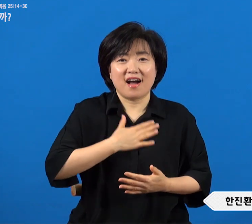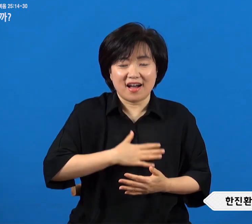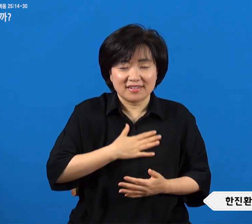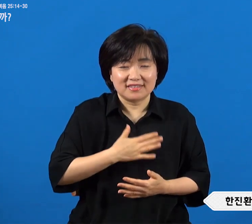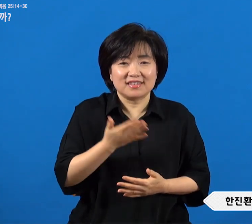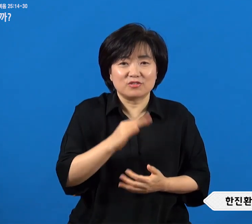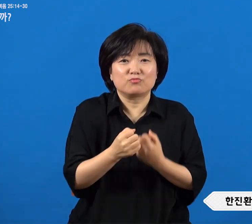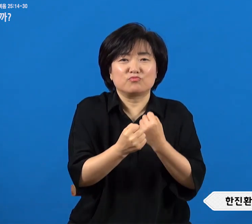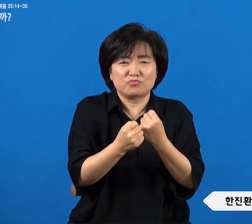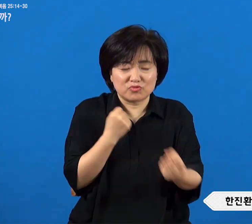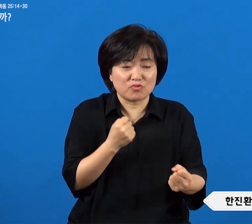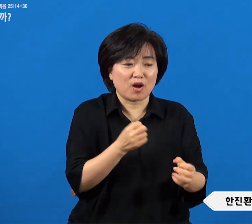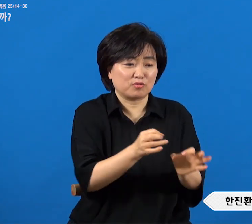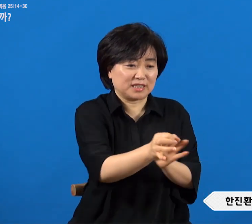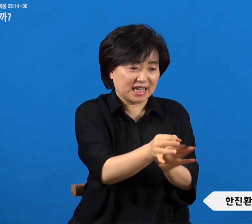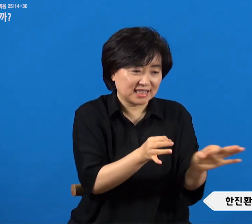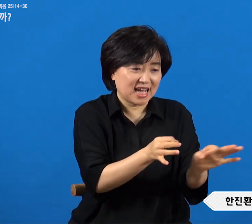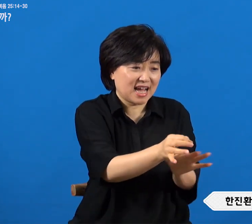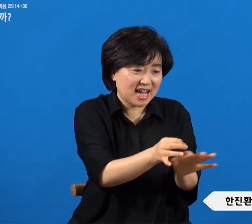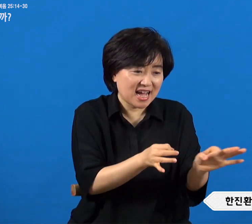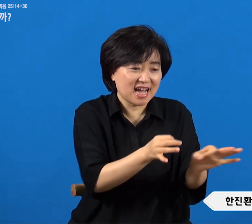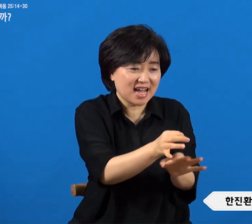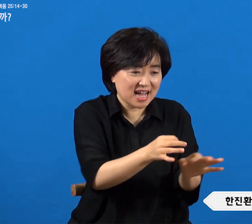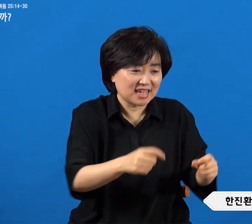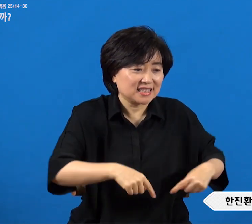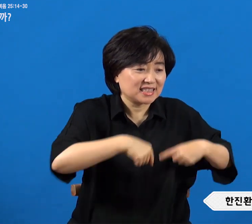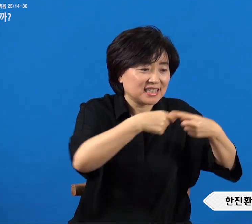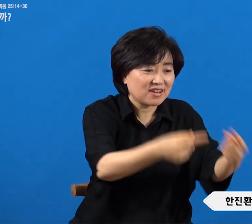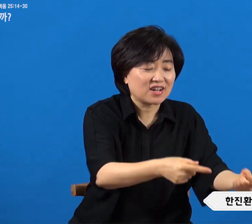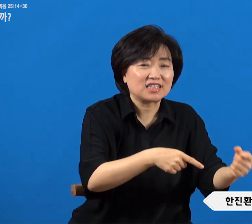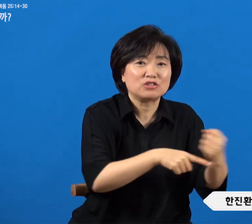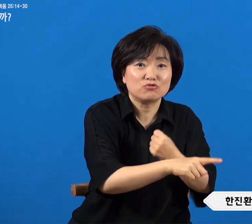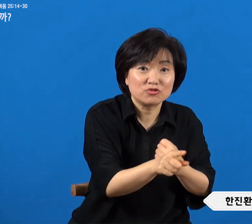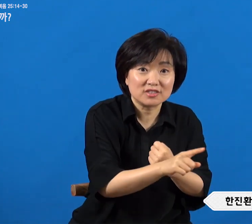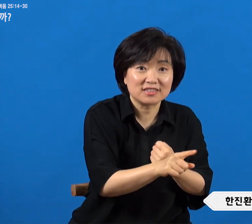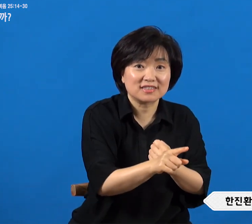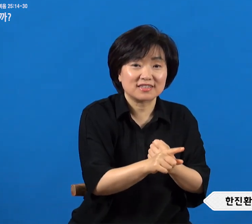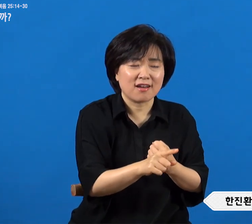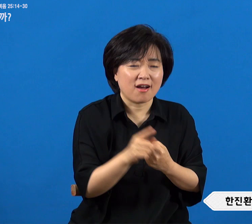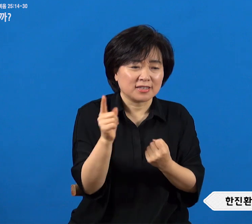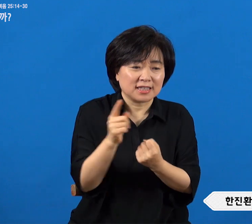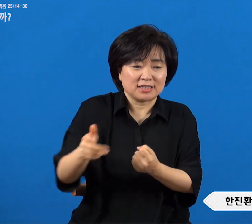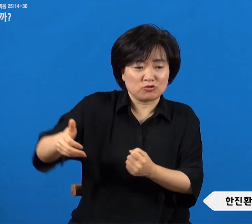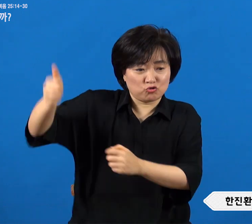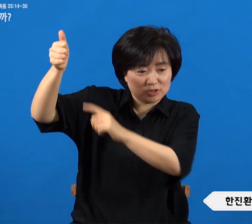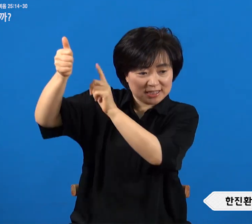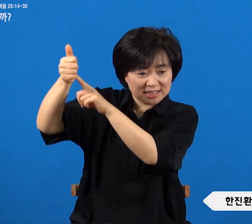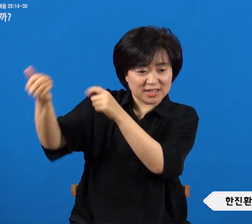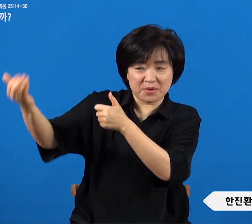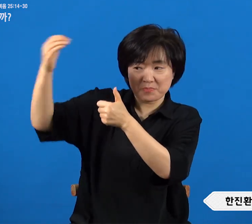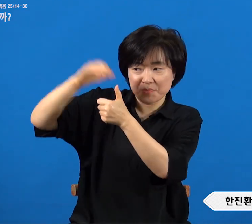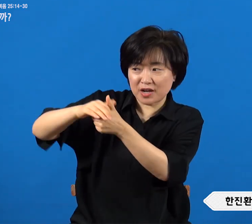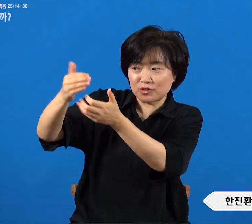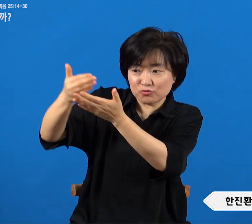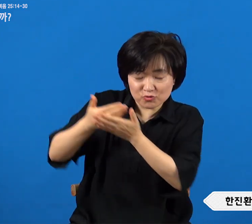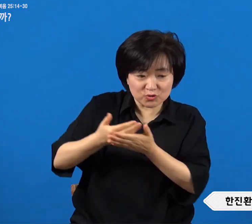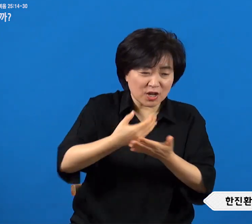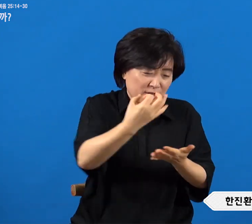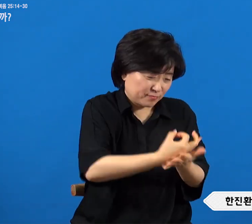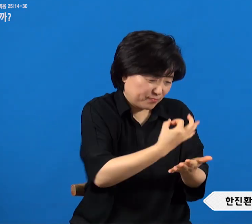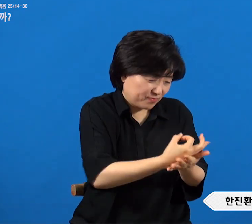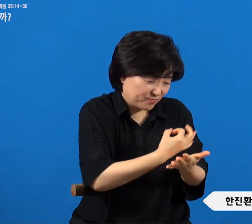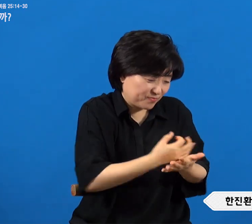알면서도 장사판에 뛰어든 것은 그렇게 해서 어떻게 하든지 주인에게 더 많은